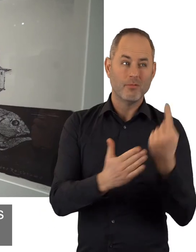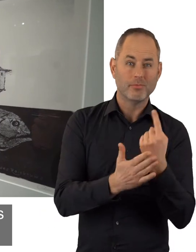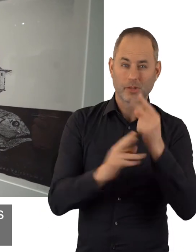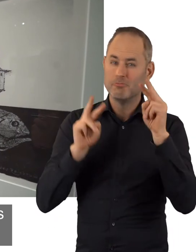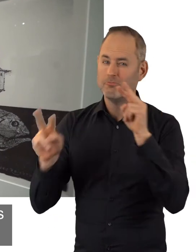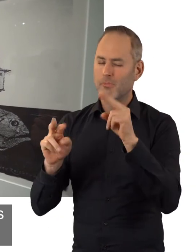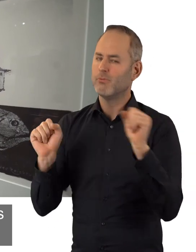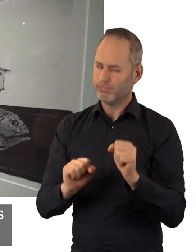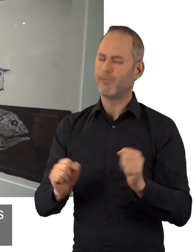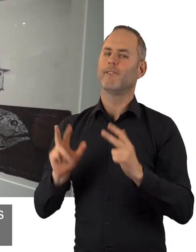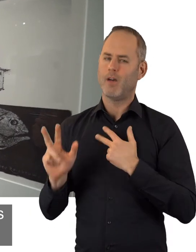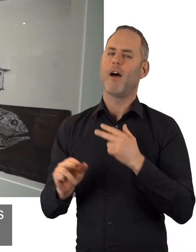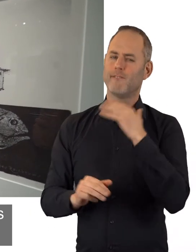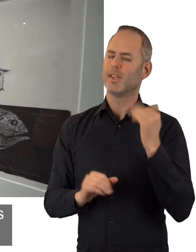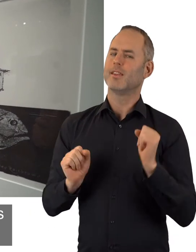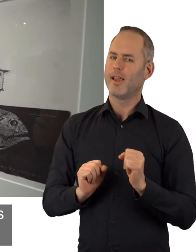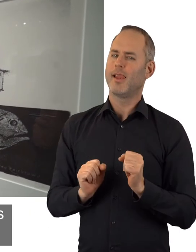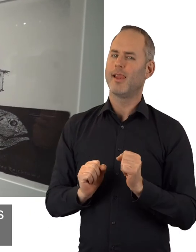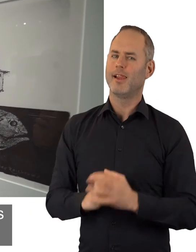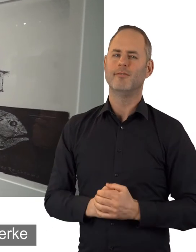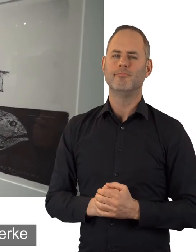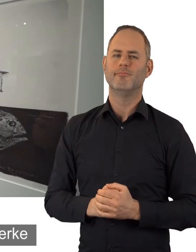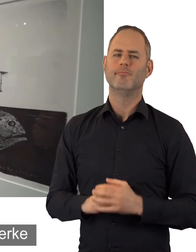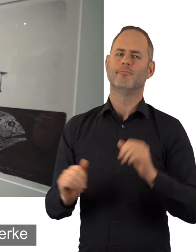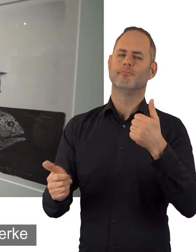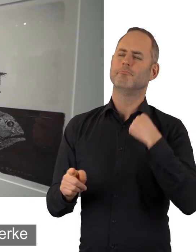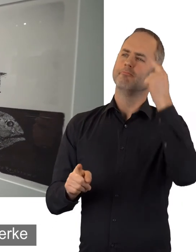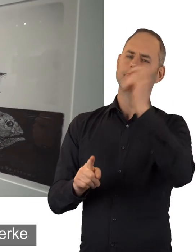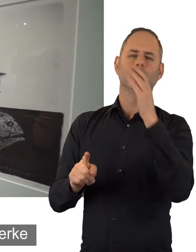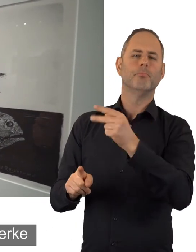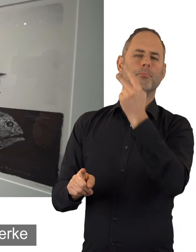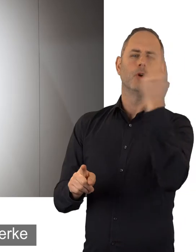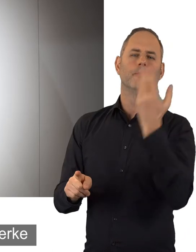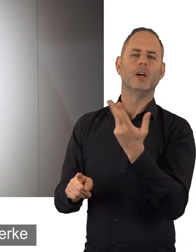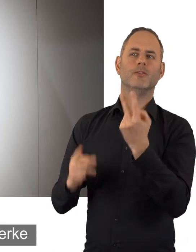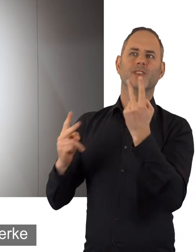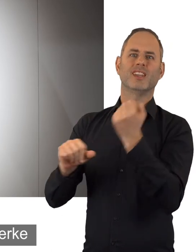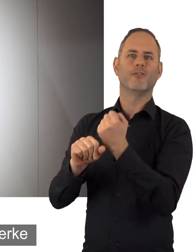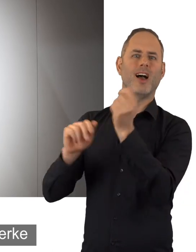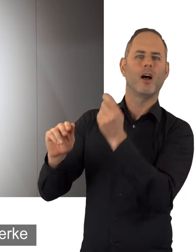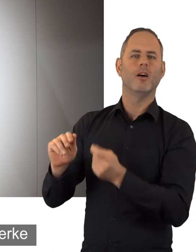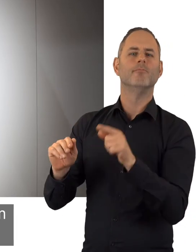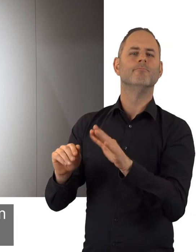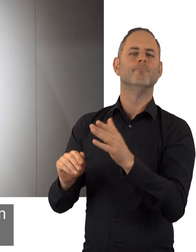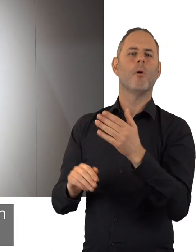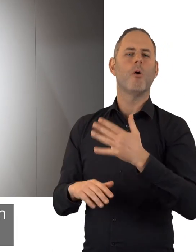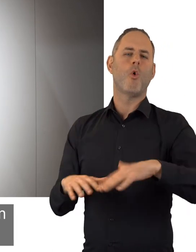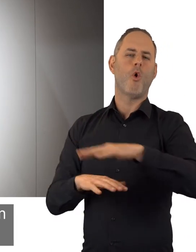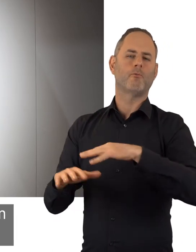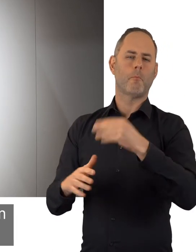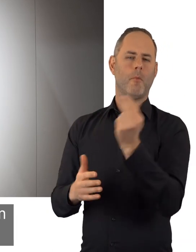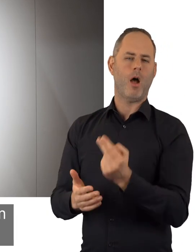Und zu entdecken gibt es wahrlich viel. Ich denke an bedeutende Werke von